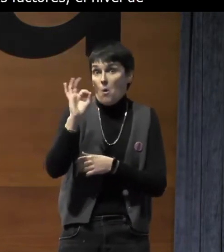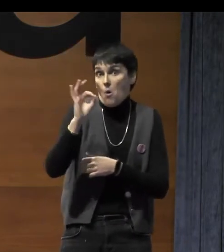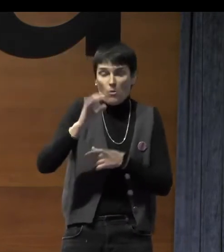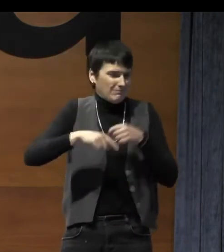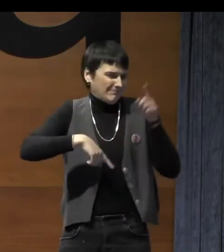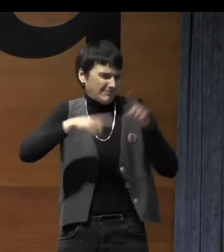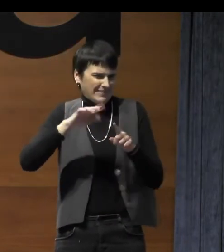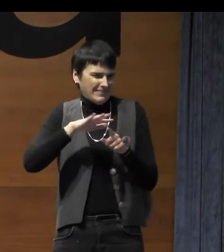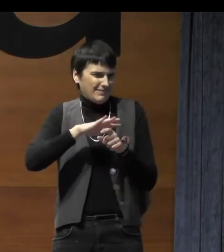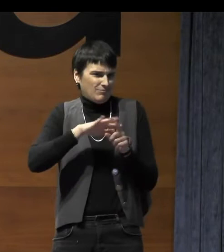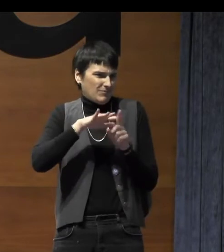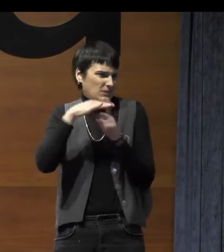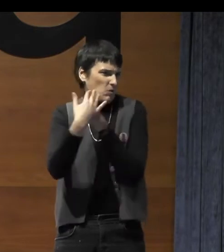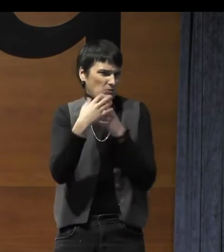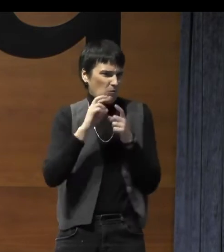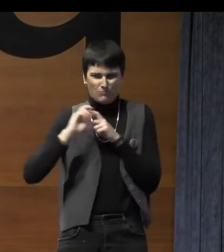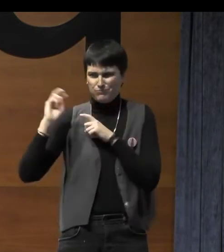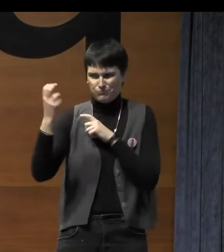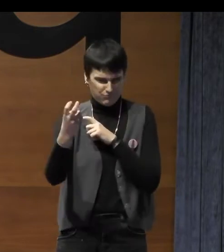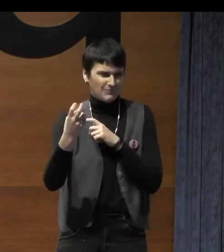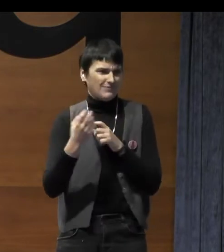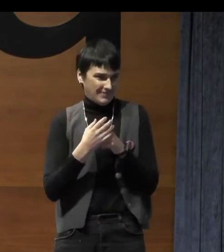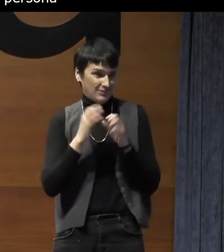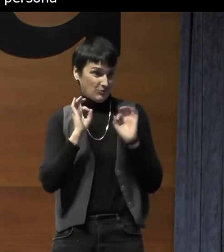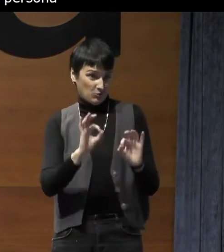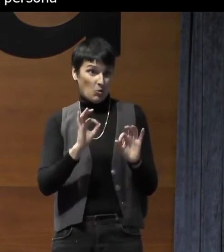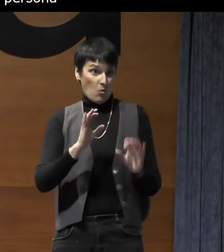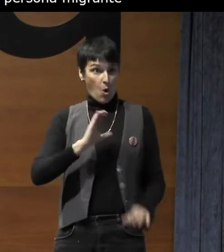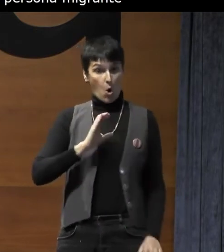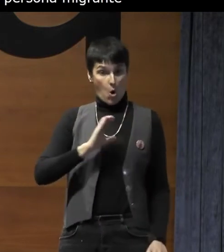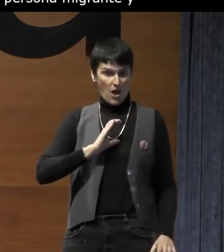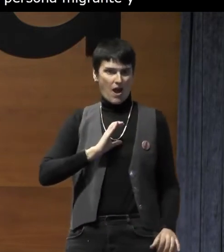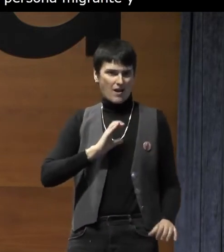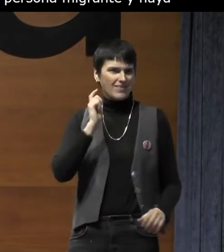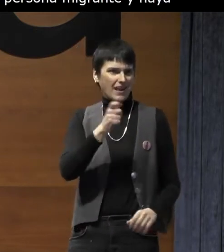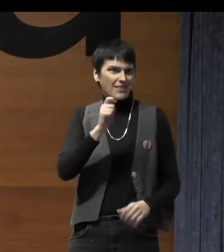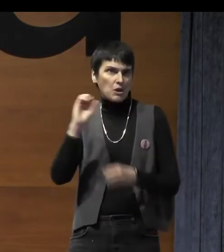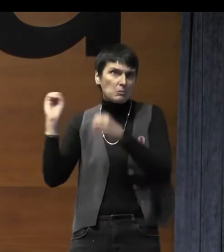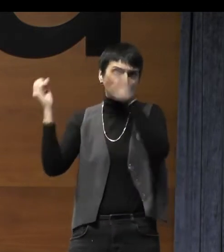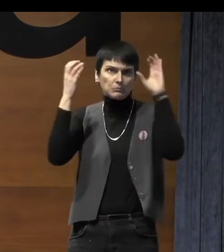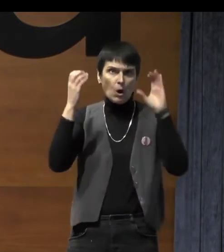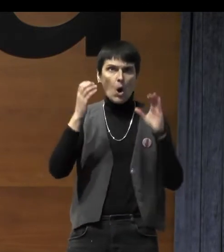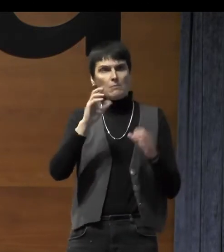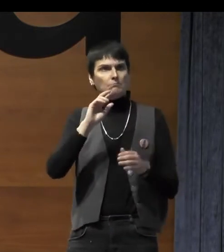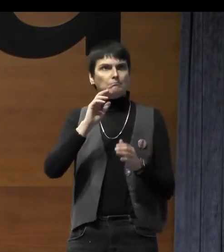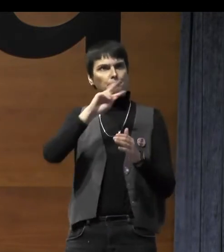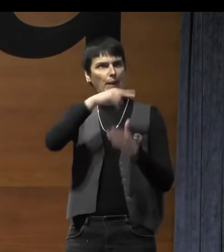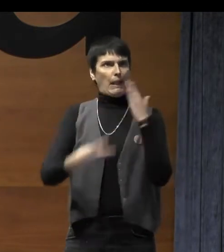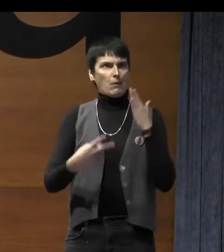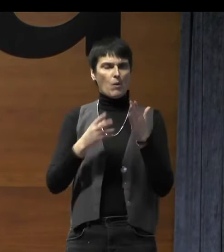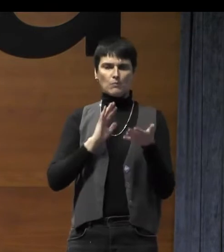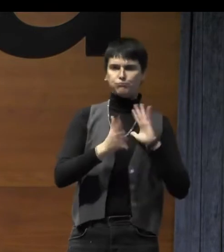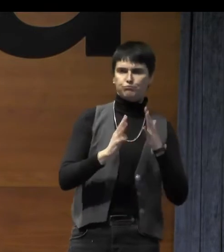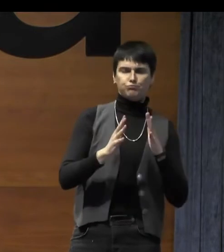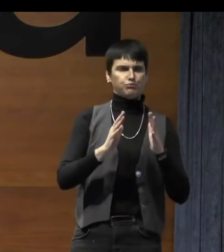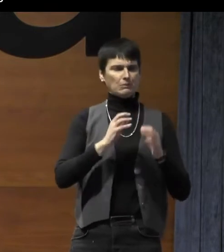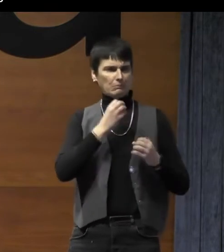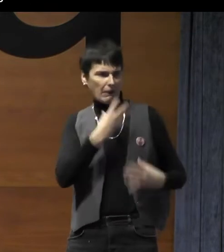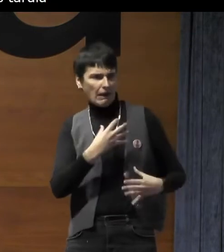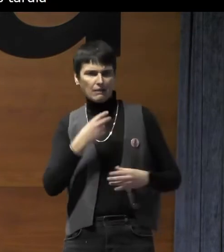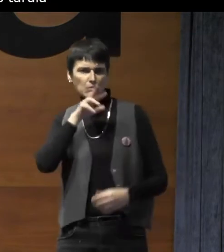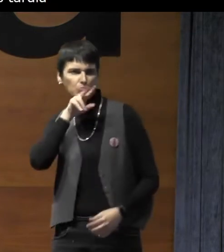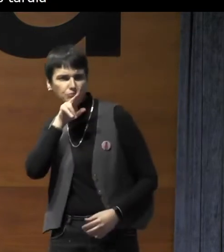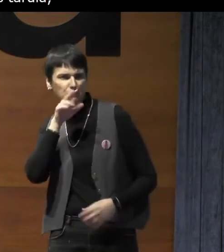haya aprendido esta lengua de manera más tardía. Depende de los factores y de sus vivencias. Cuando pensamos en una